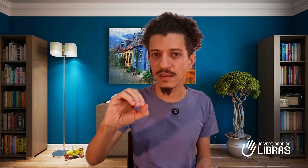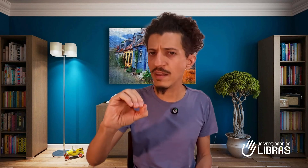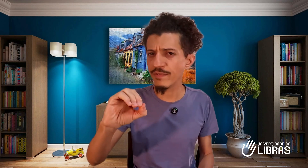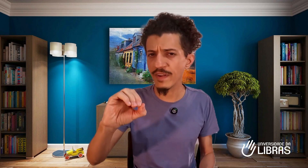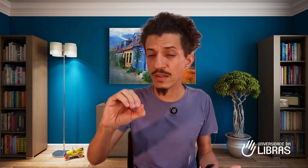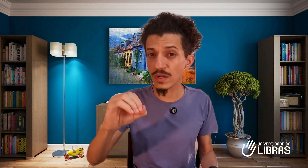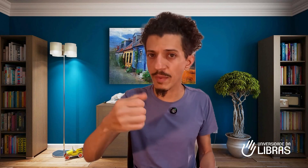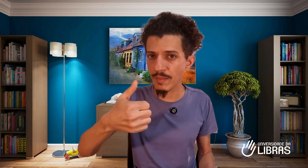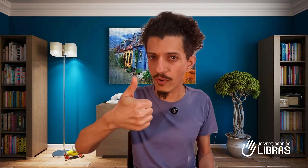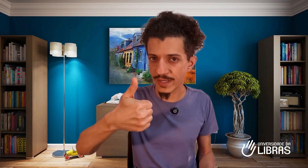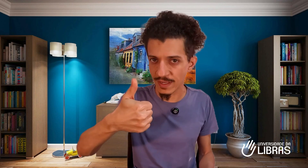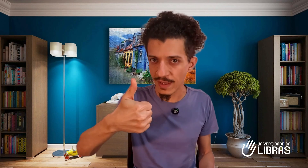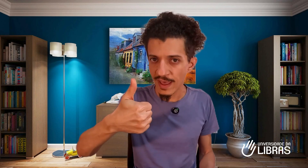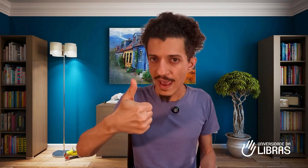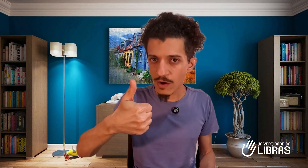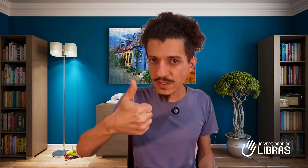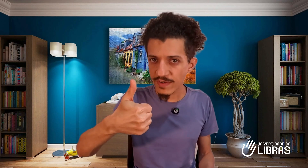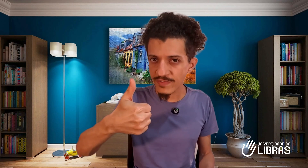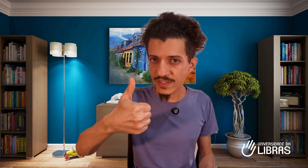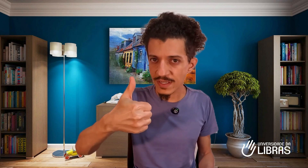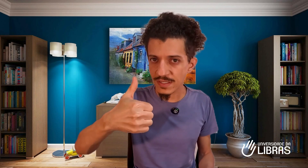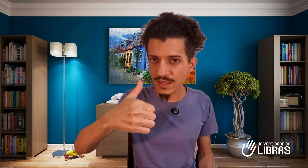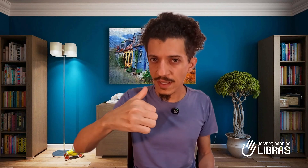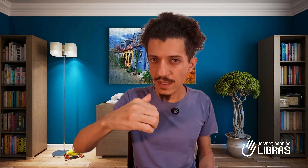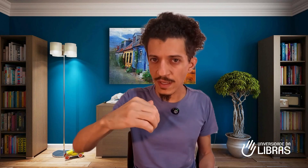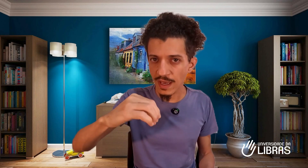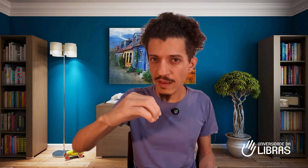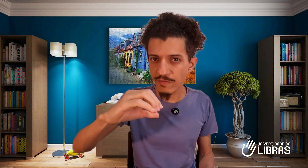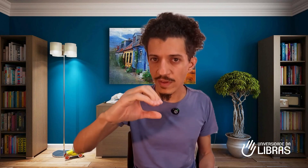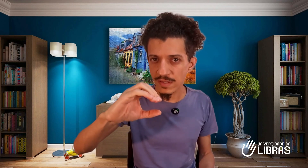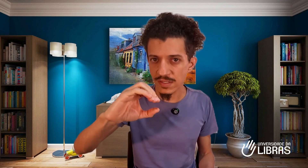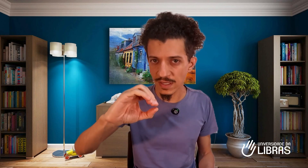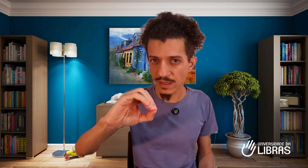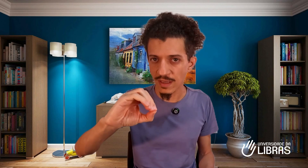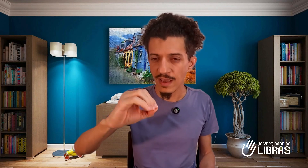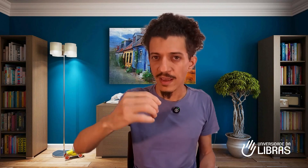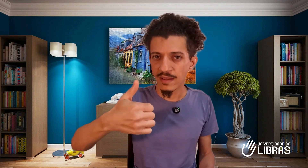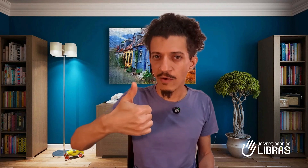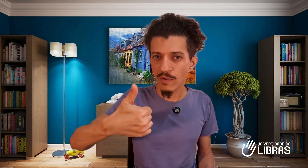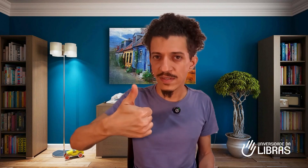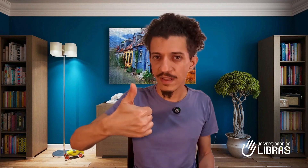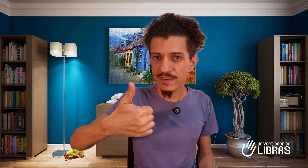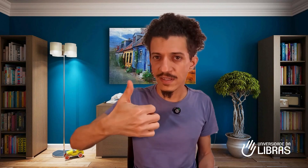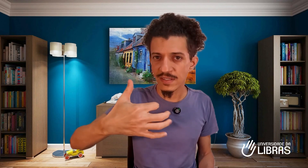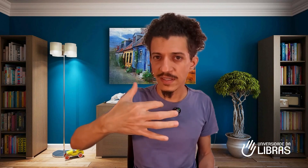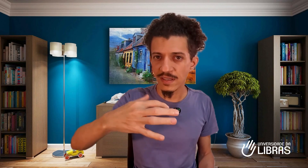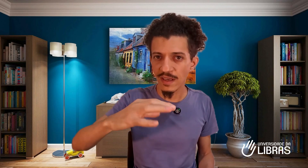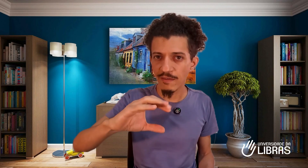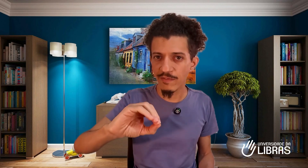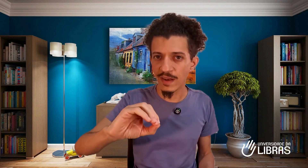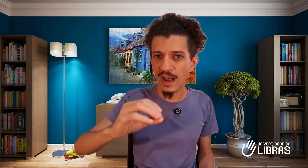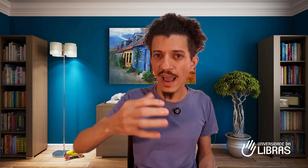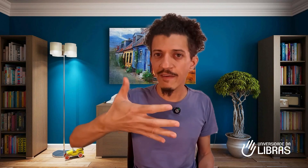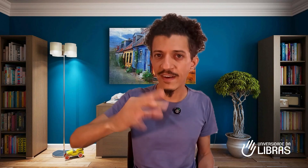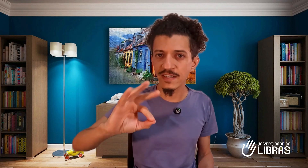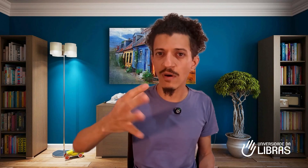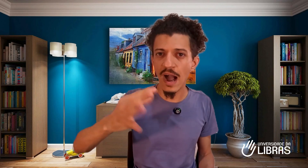no final das contas é a mesma coisa. É como se estivesse fazendo assim, aí vira assim. Então, você está fazendo assim, aí vira. Aí, fazendo rápido,